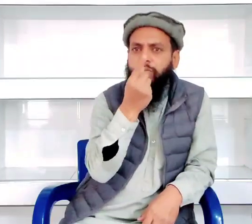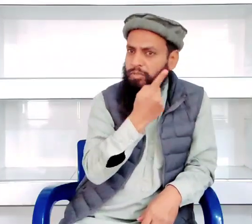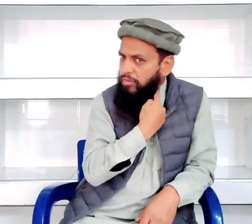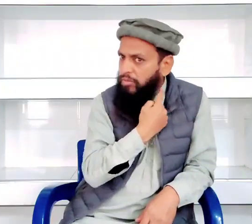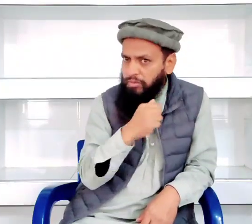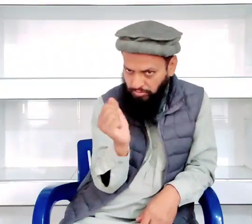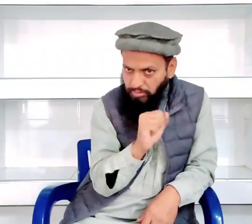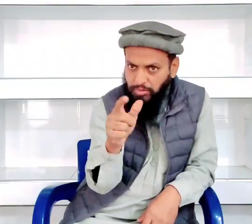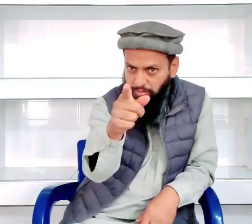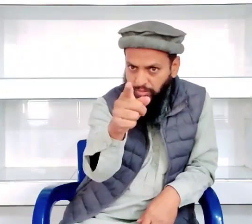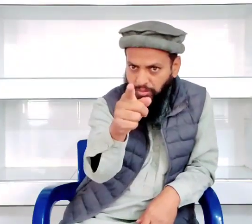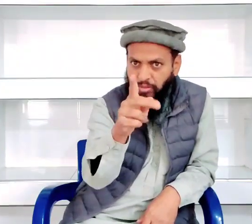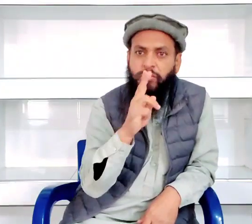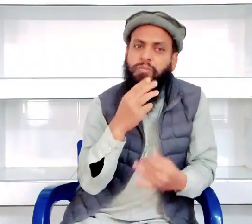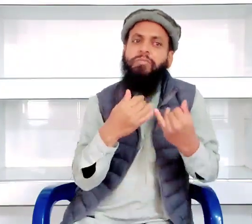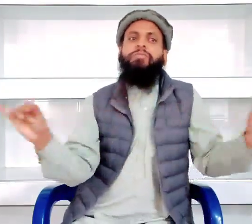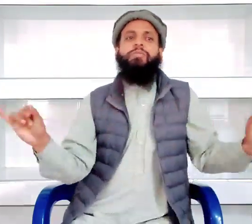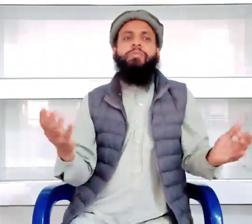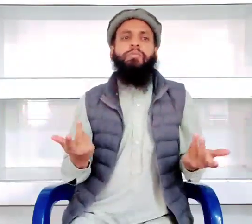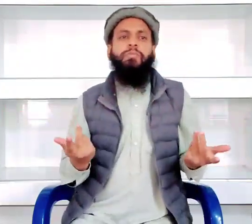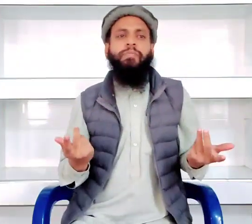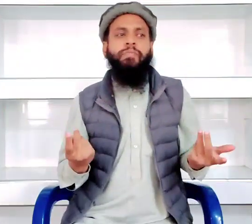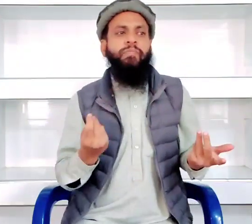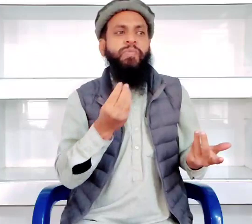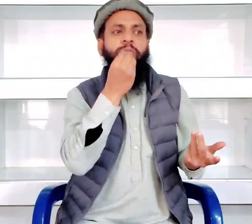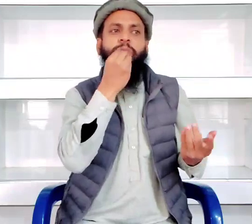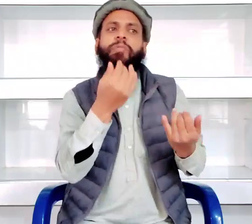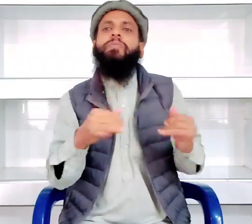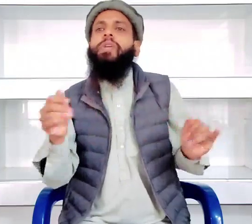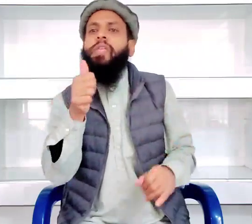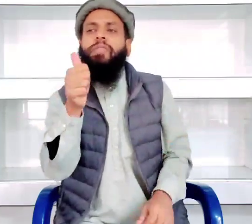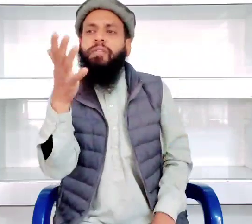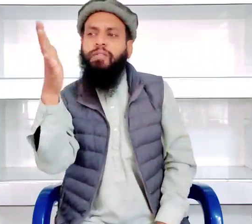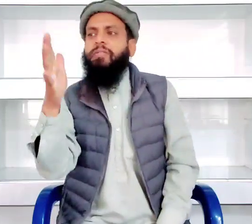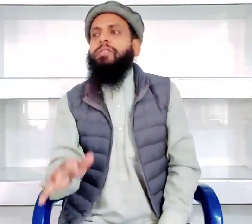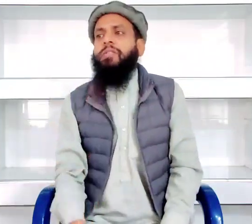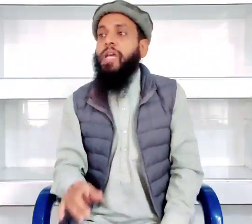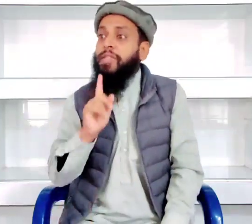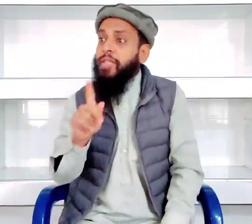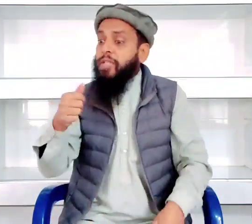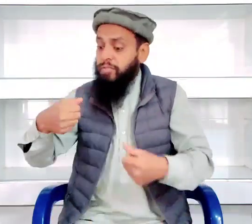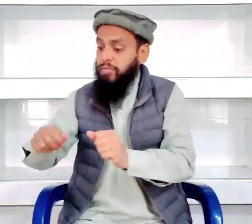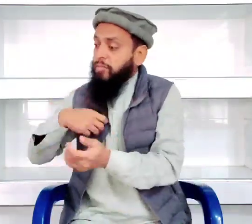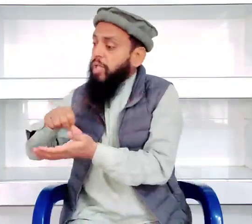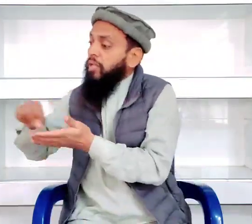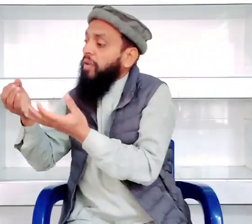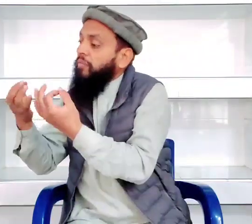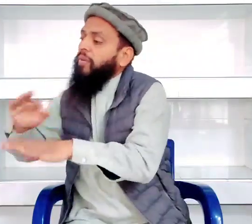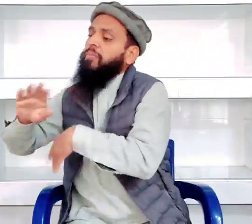فرمایا حضرت ابن عمر فرماتے ہیں بتاؤ رسول الله صلى الله عليه وسلم کہ رسول الله